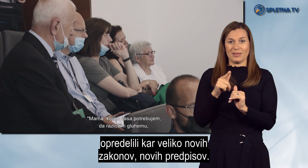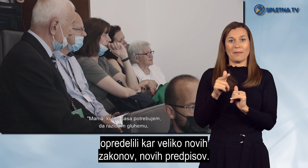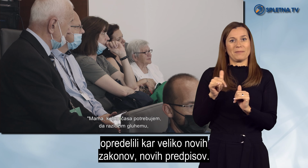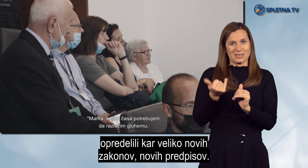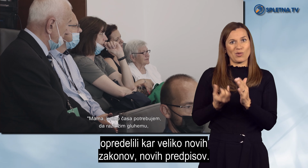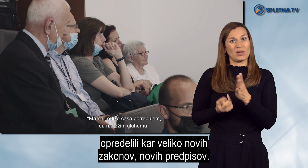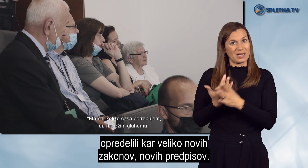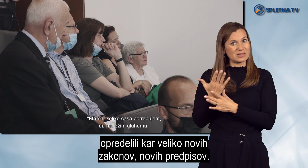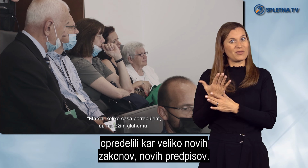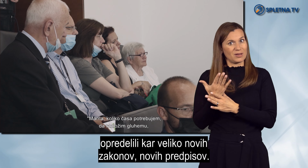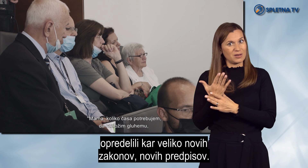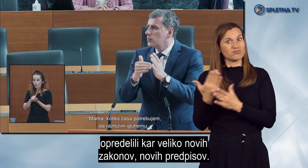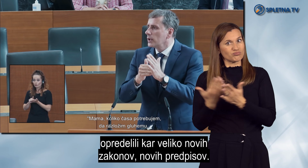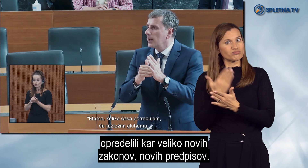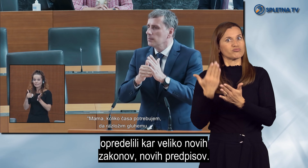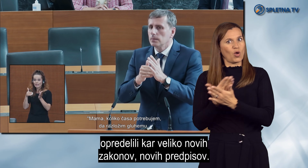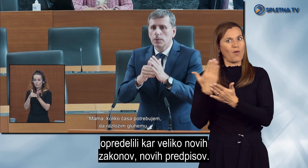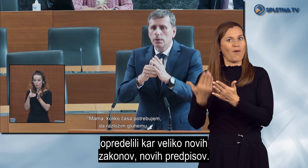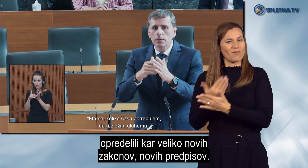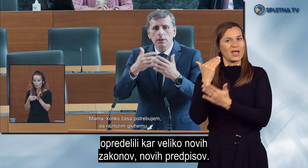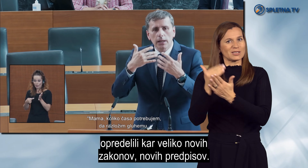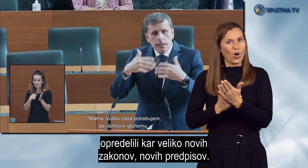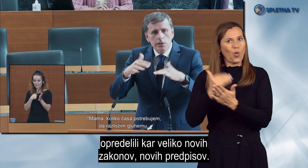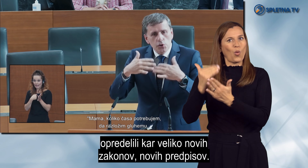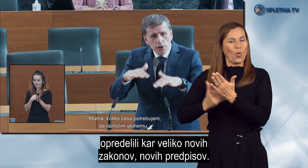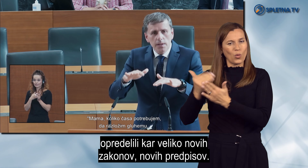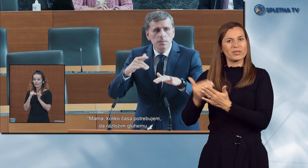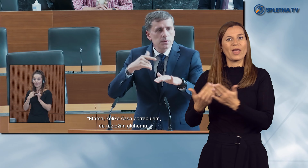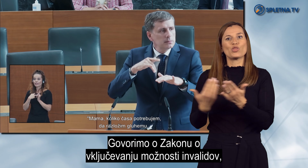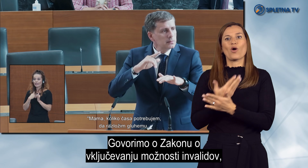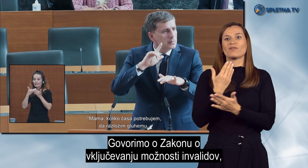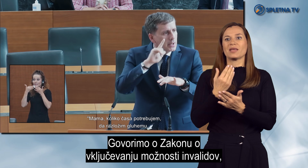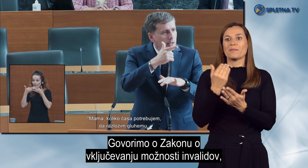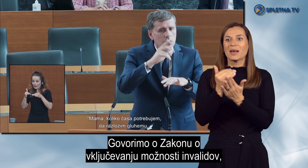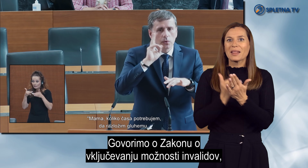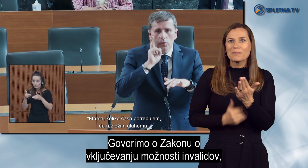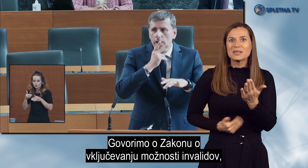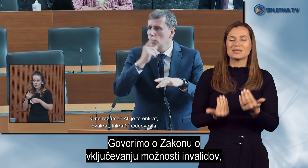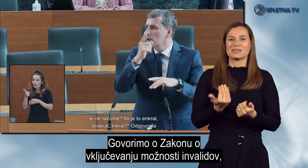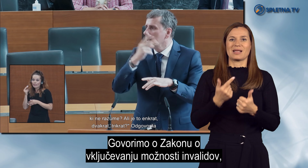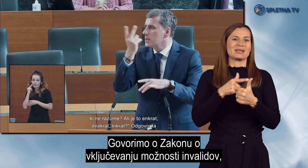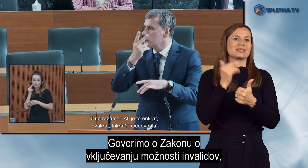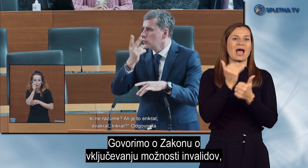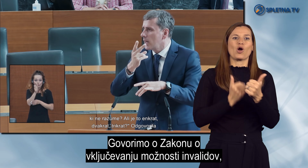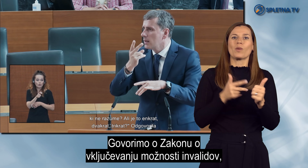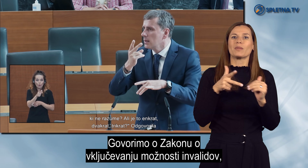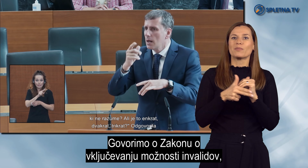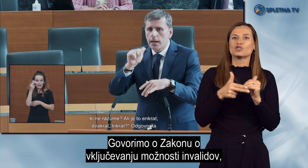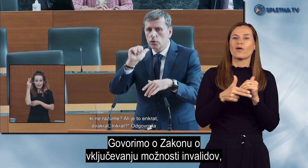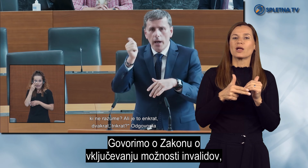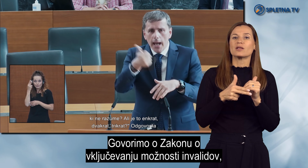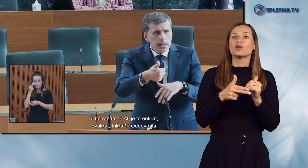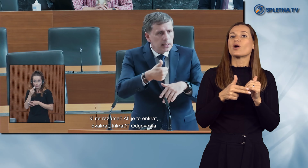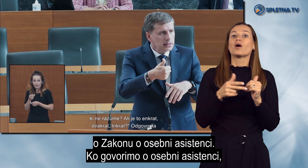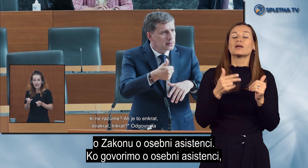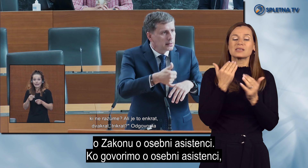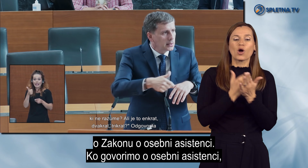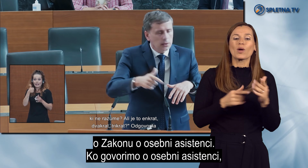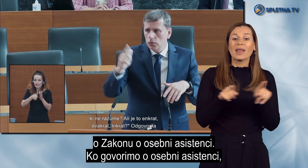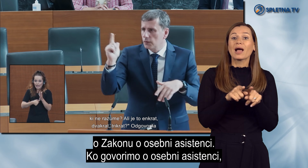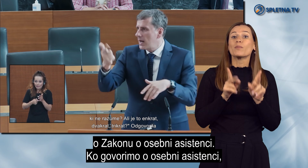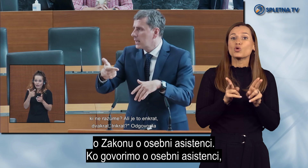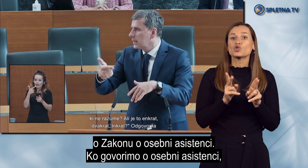smo razvili kar veliko novih zakonov, novih predpisov, se pravi, govorimo o zakonu o uresničevanju možnosti invalidov,